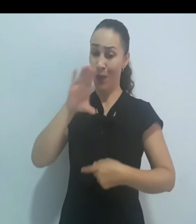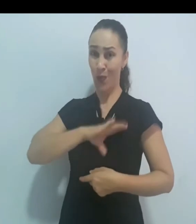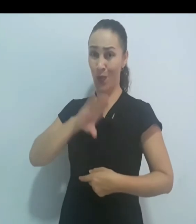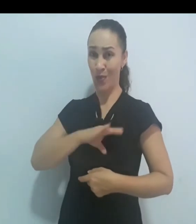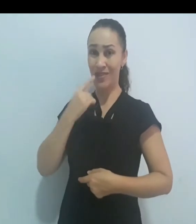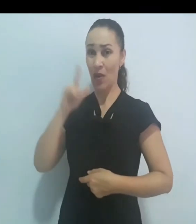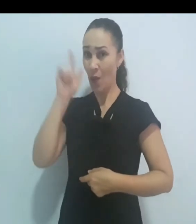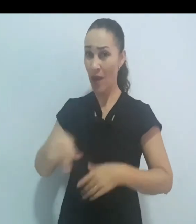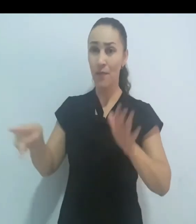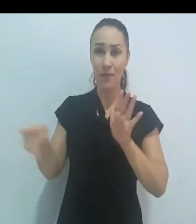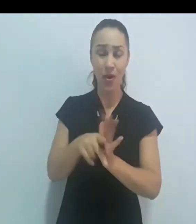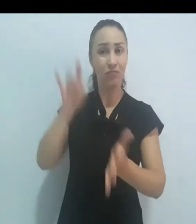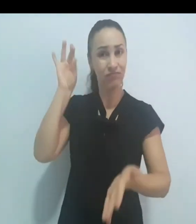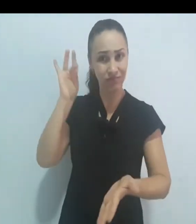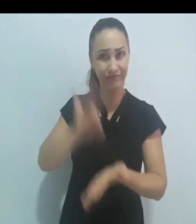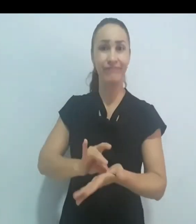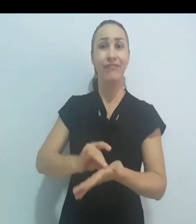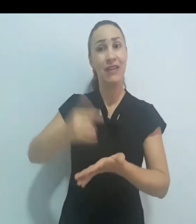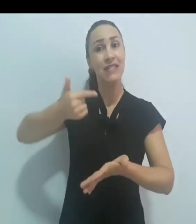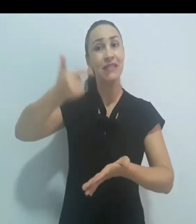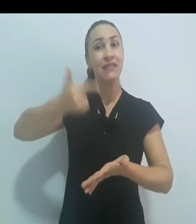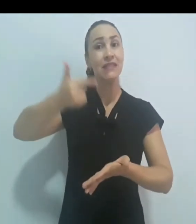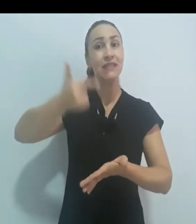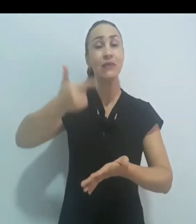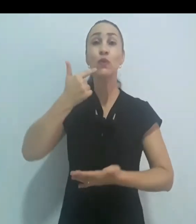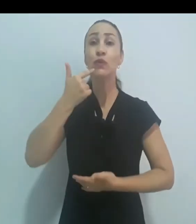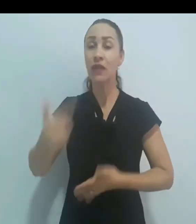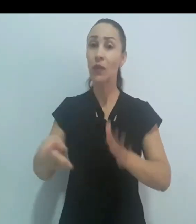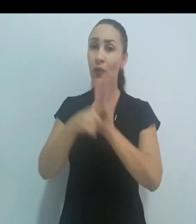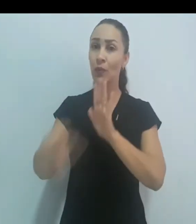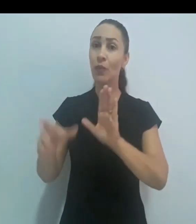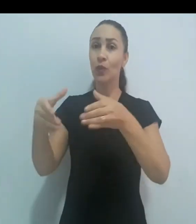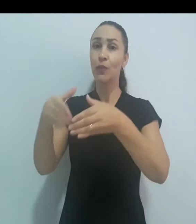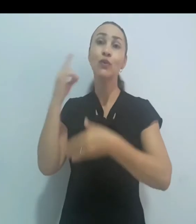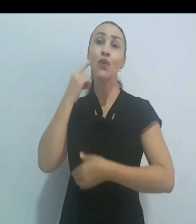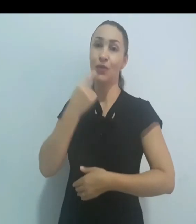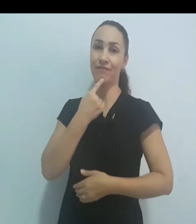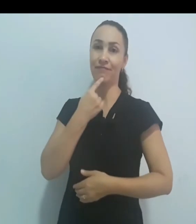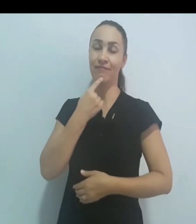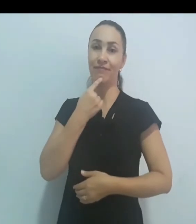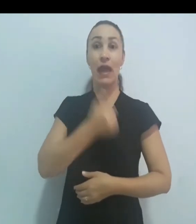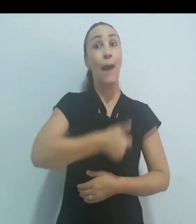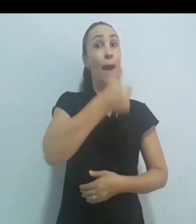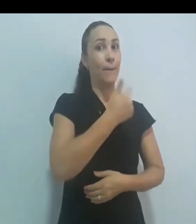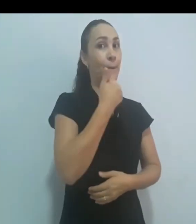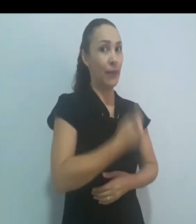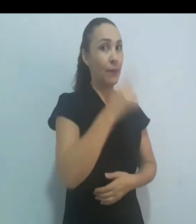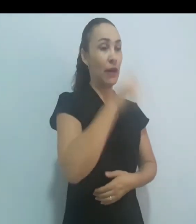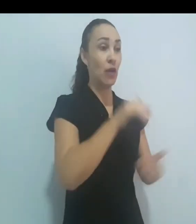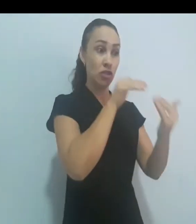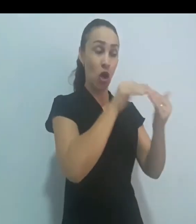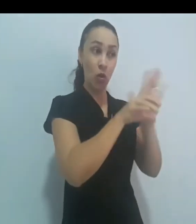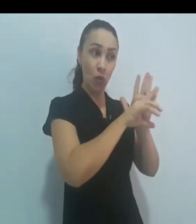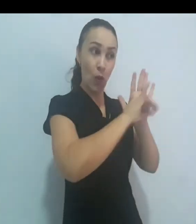língua portuguesa é oficialmente a segunda língua para a comunidade surda, porque a primeira